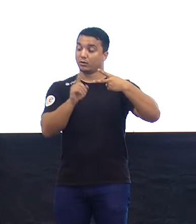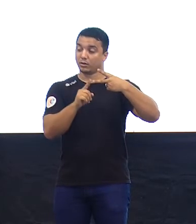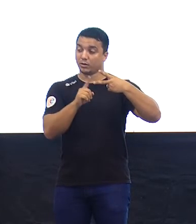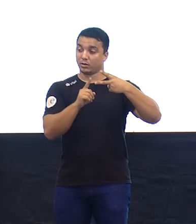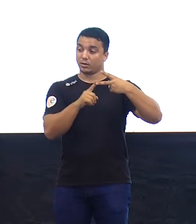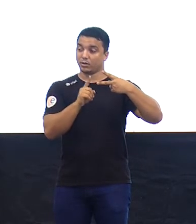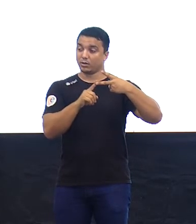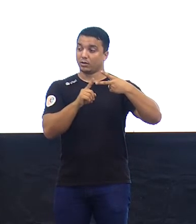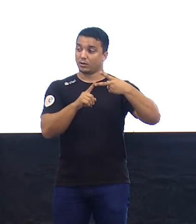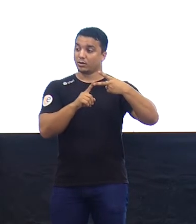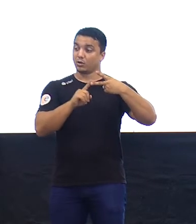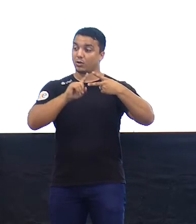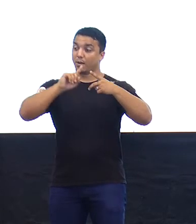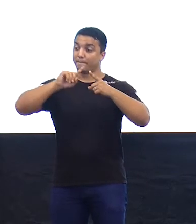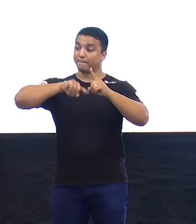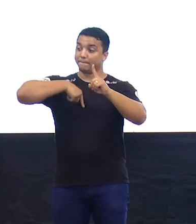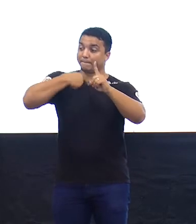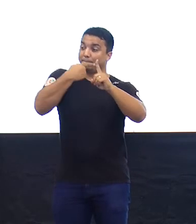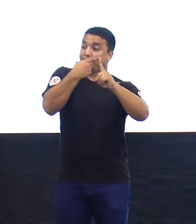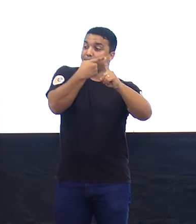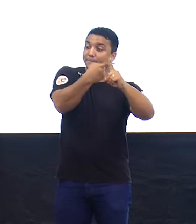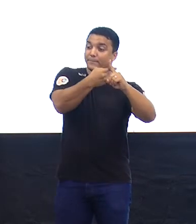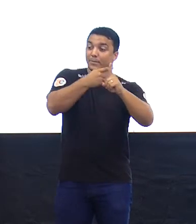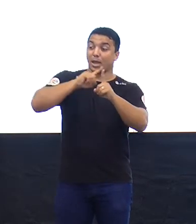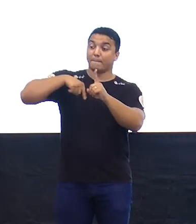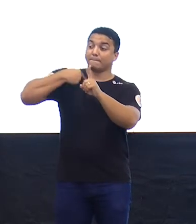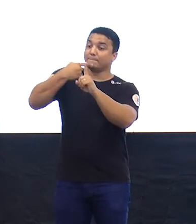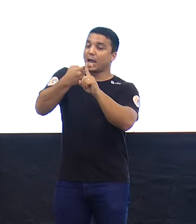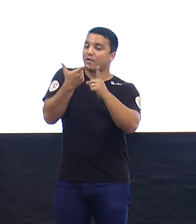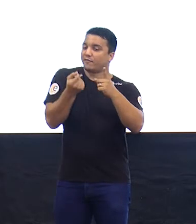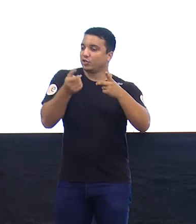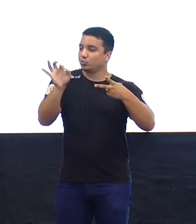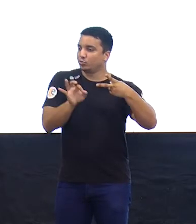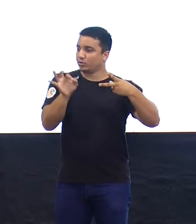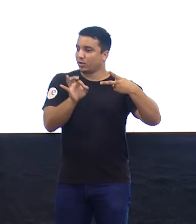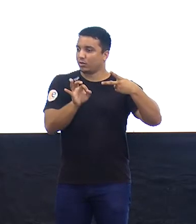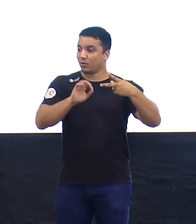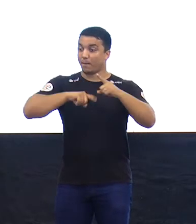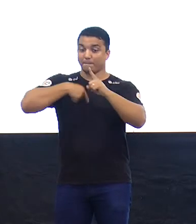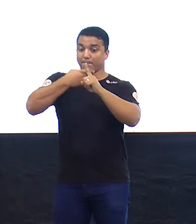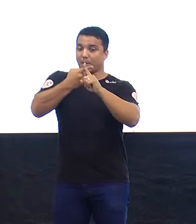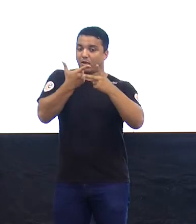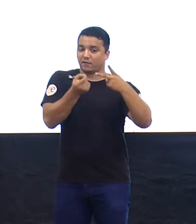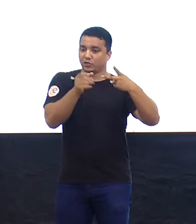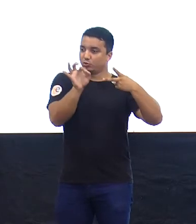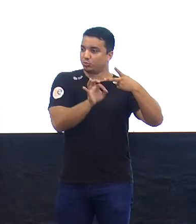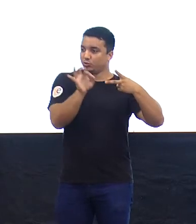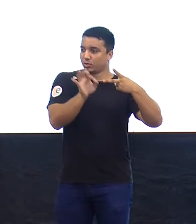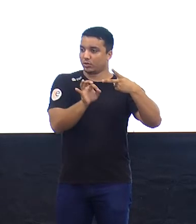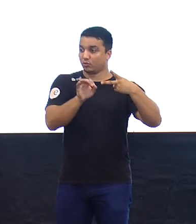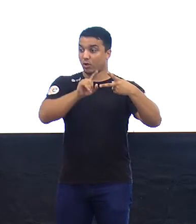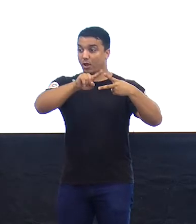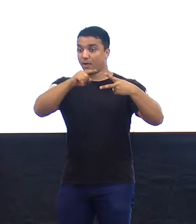Mas agora eu tenho um outro aumento de 20%. Mas são